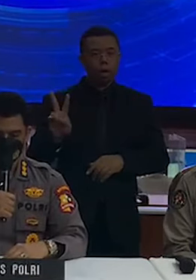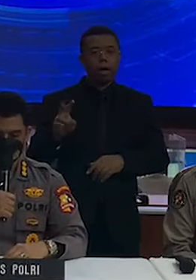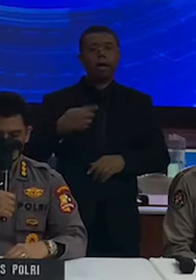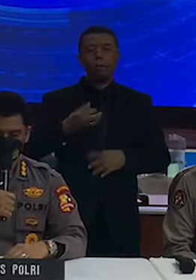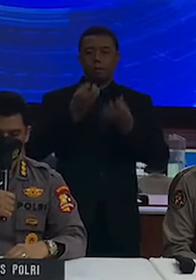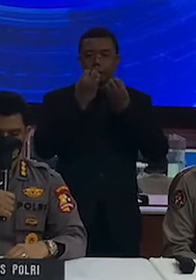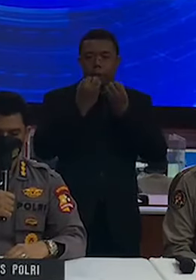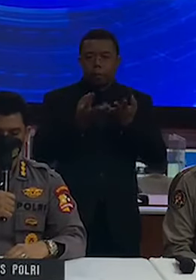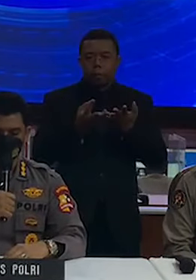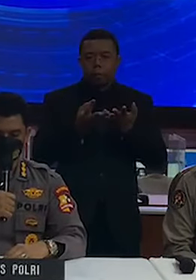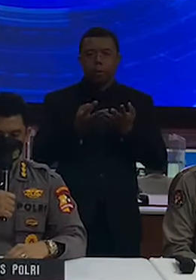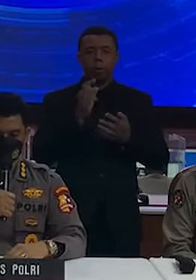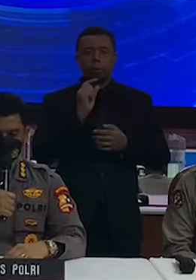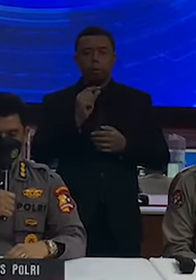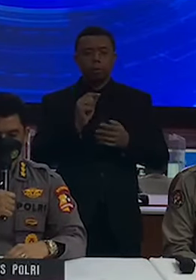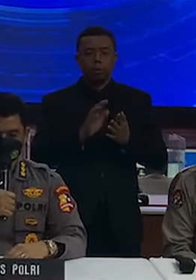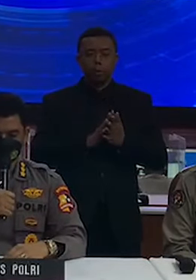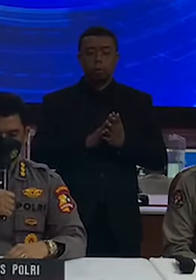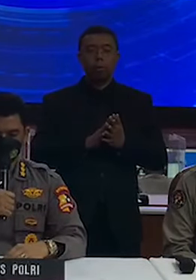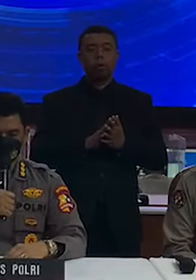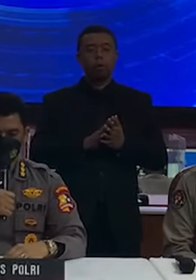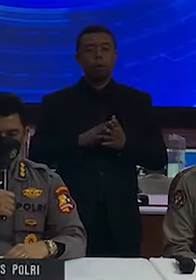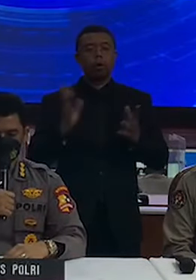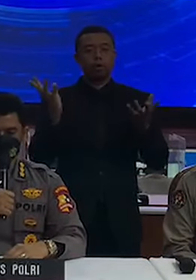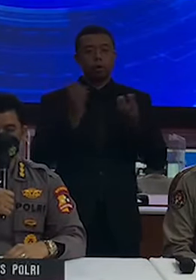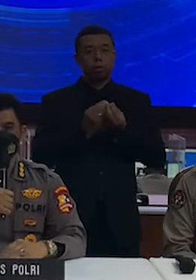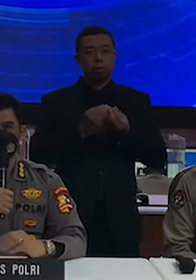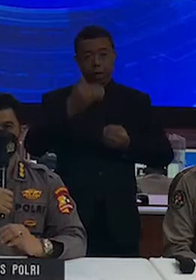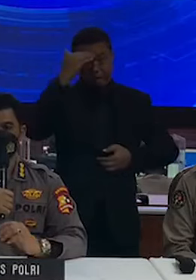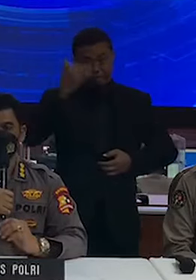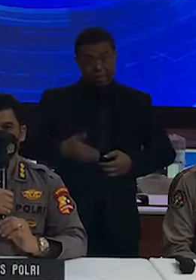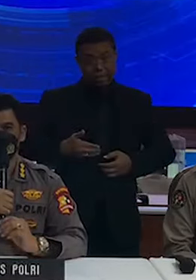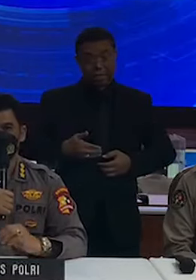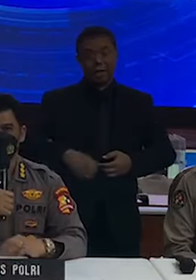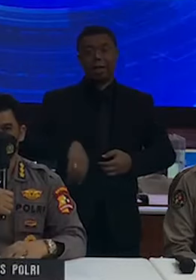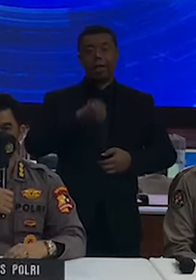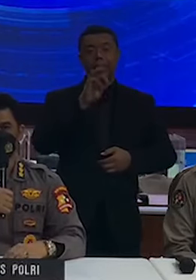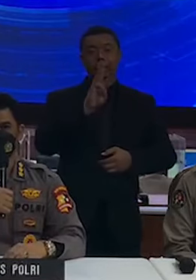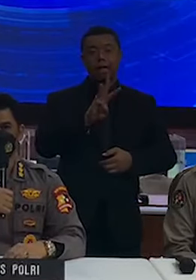kami sampaikan bahwa untuk bus dengan jumlah penumpang sebanyak